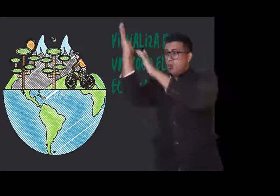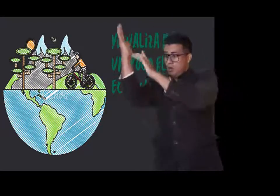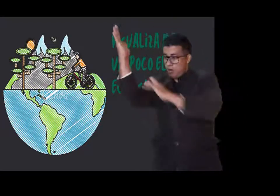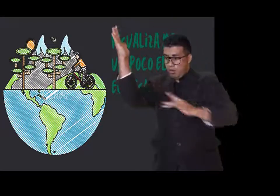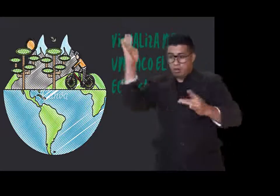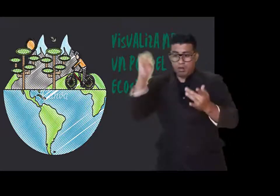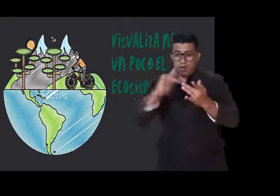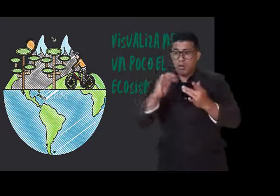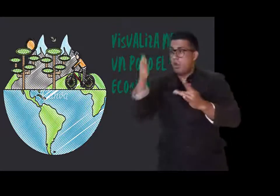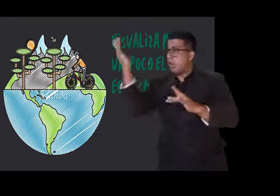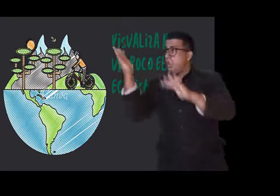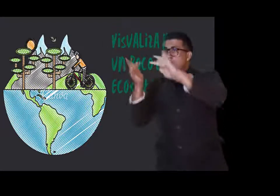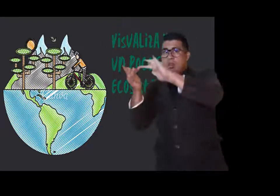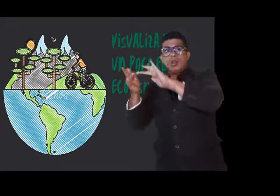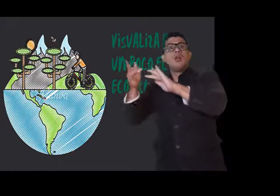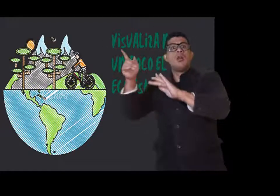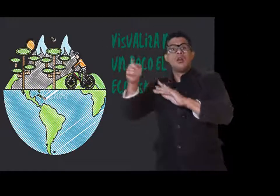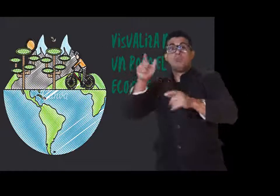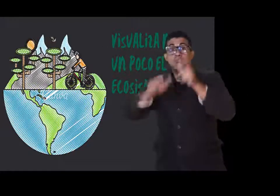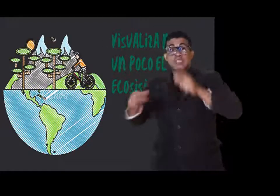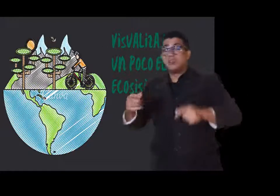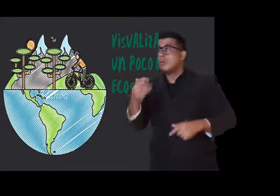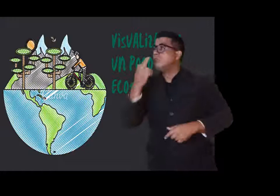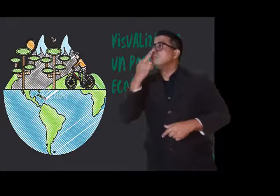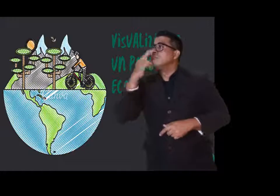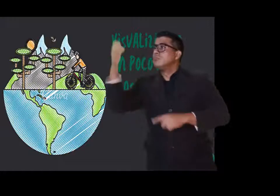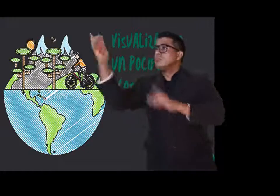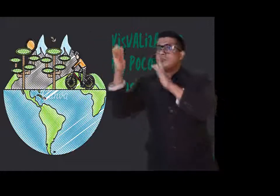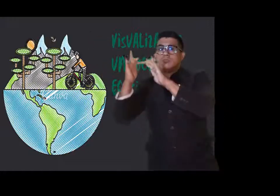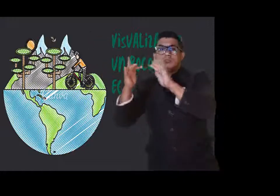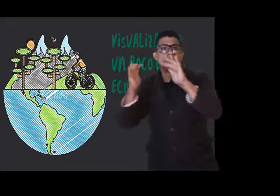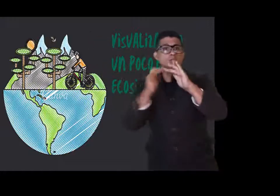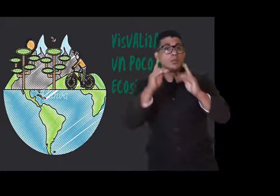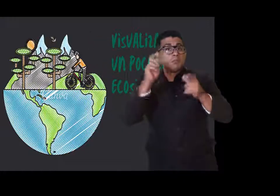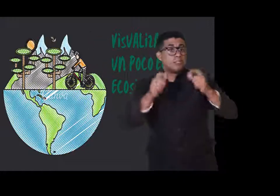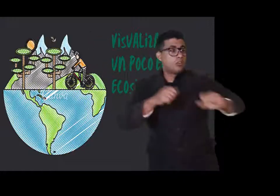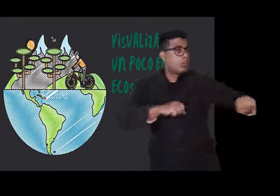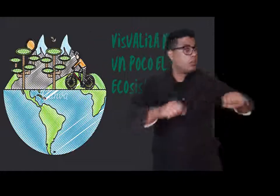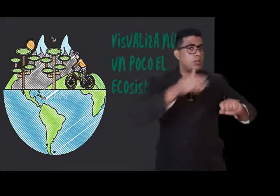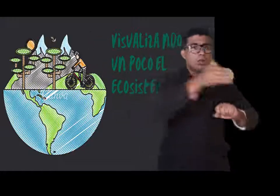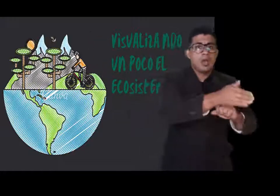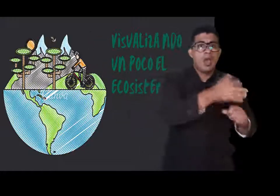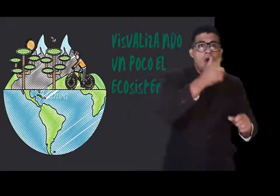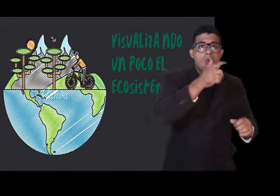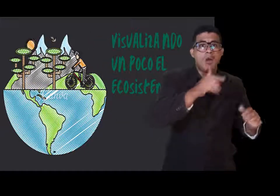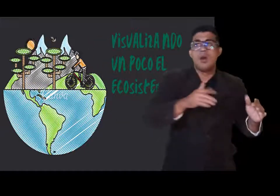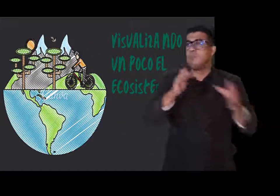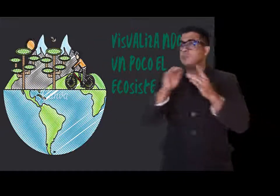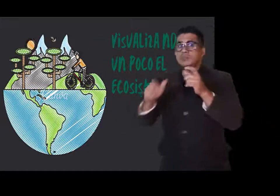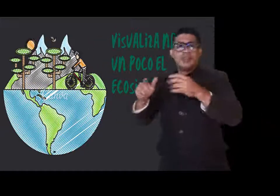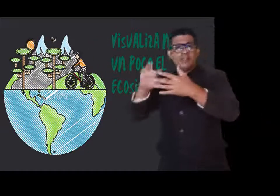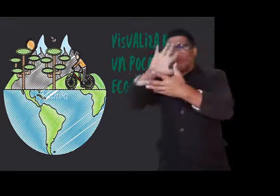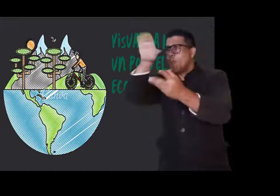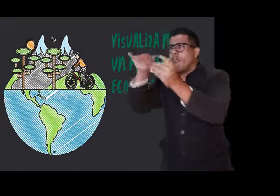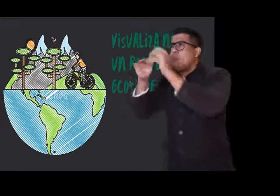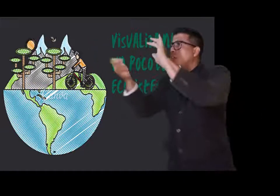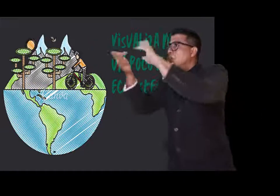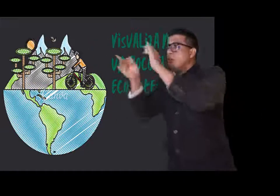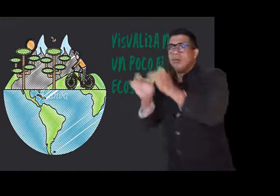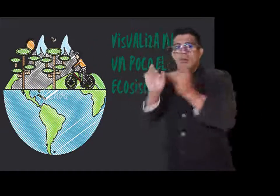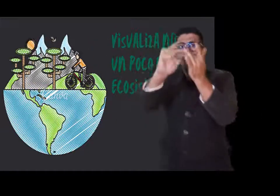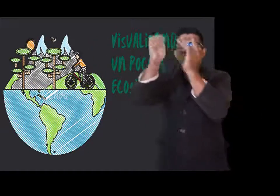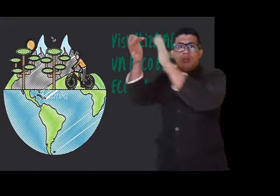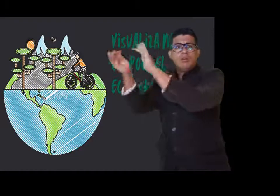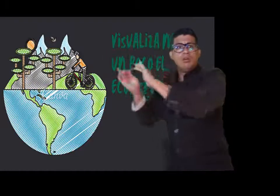aproveche del agua y así las hojas de este árbol, el oxígeno, y